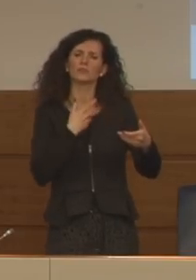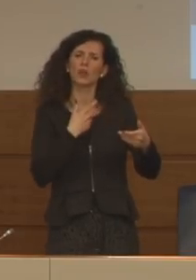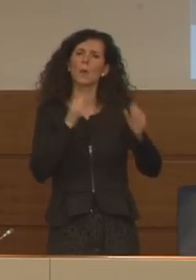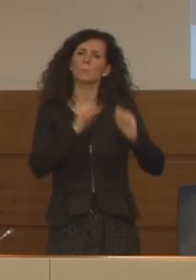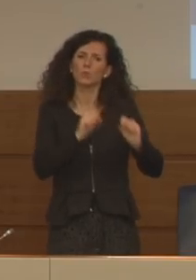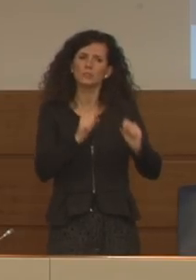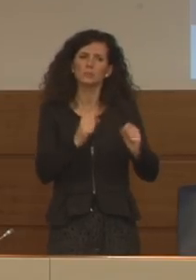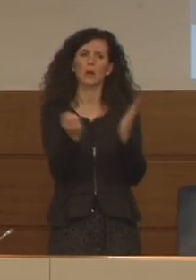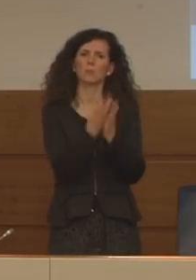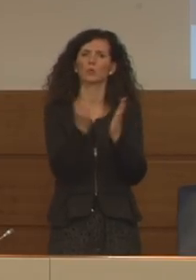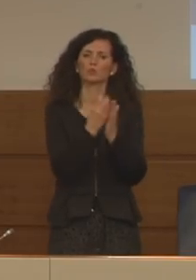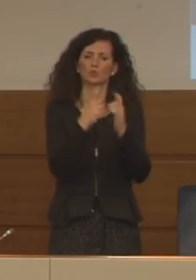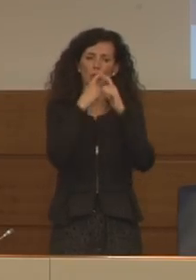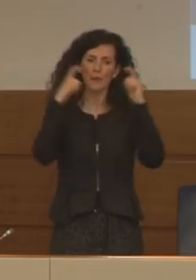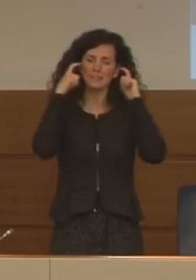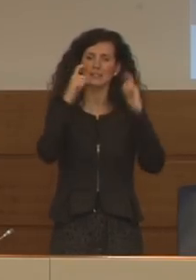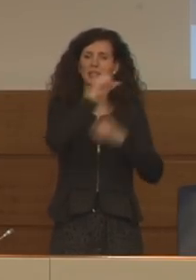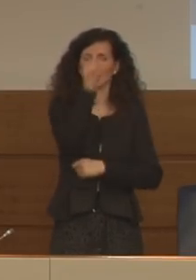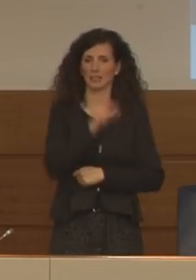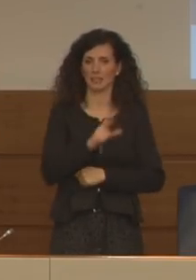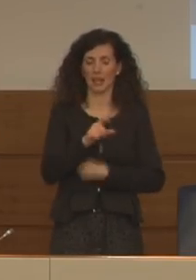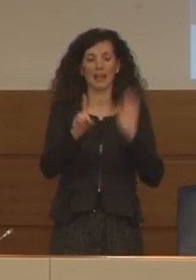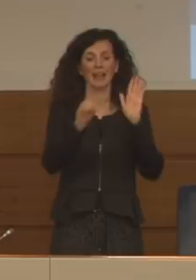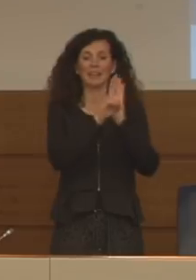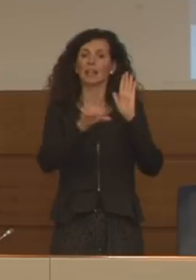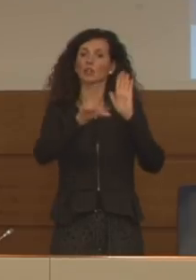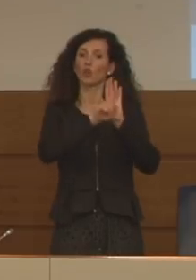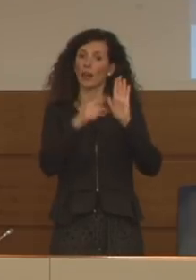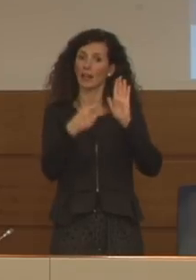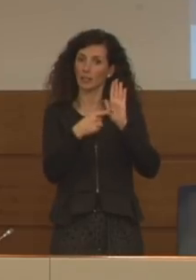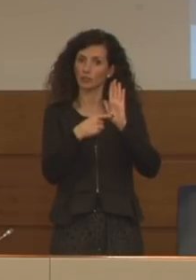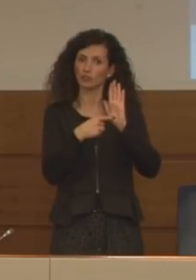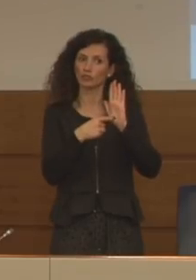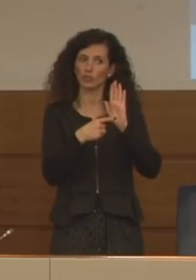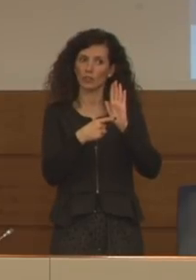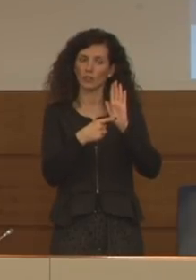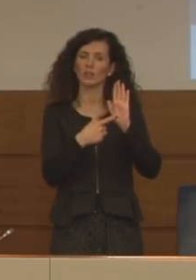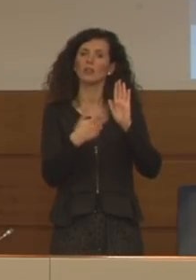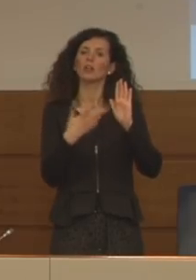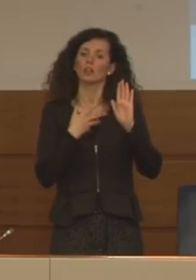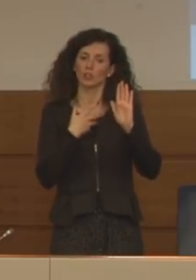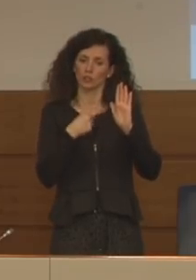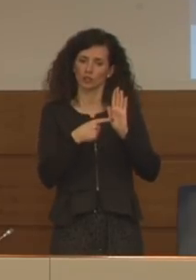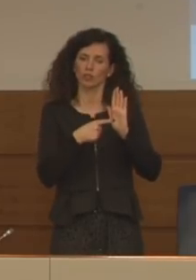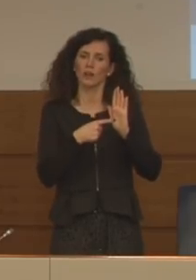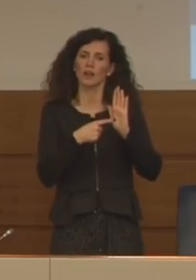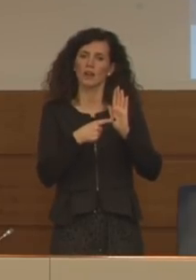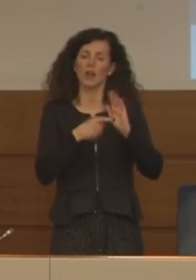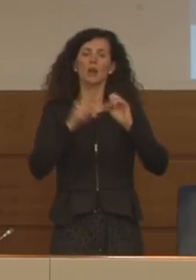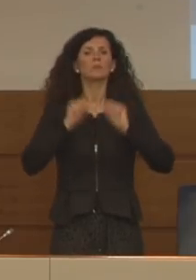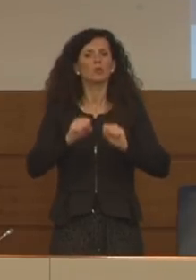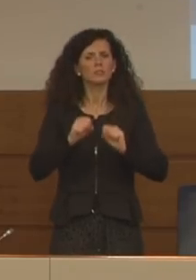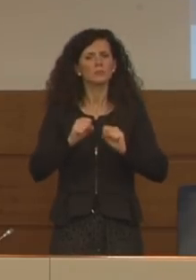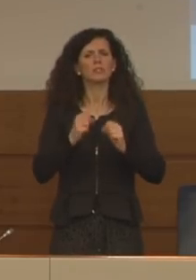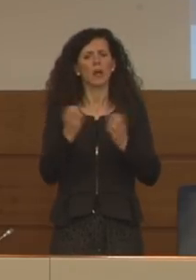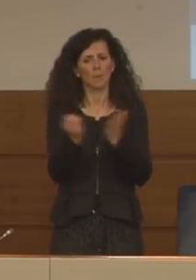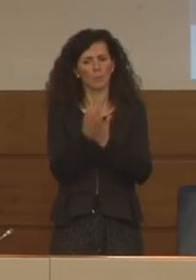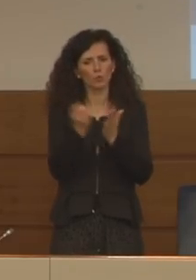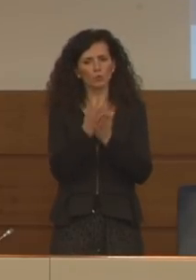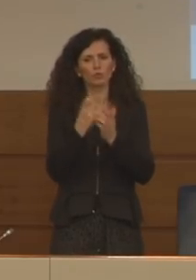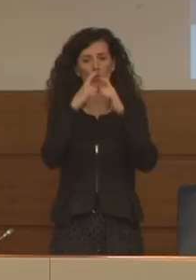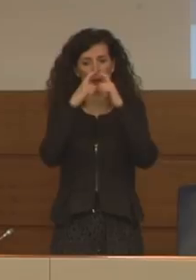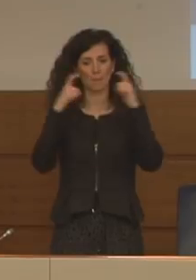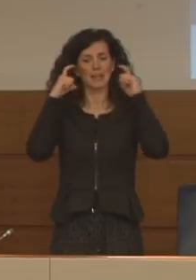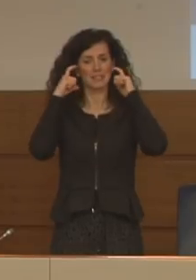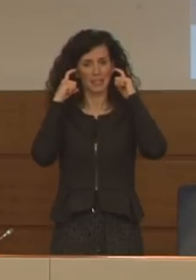nel decreto legge c'è anche una disposizione che consente la produzione di mascherine da